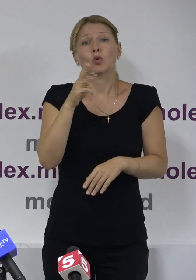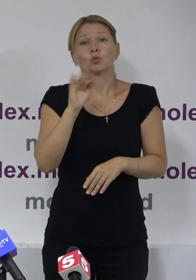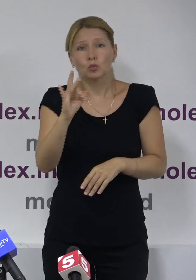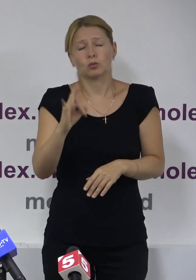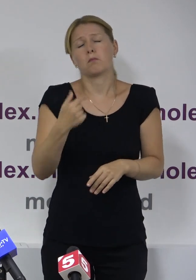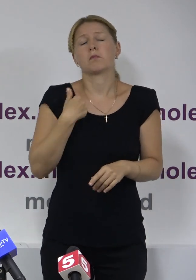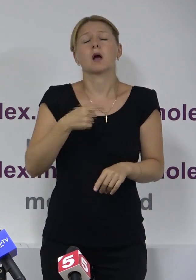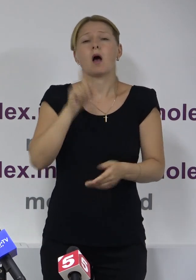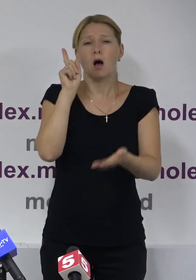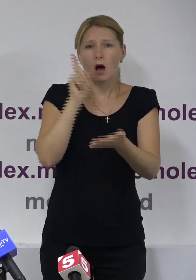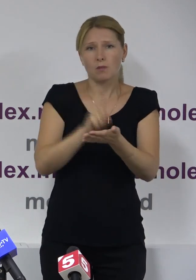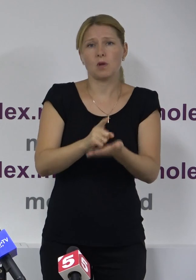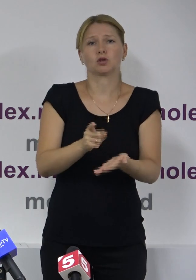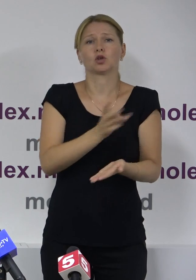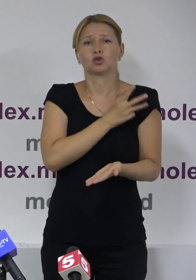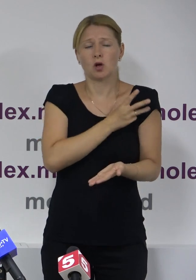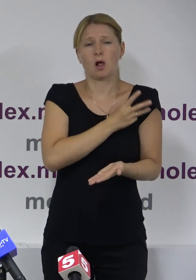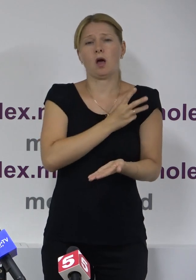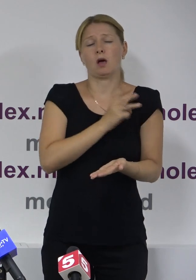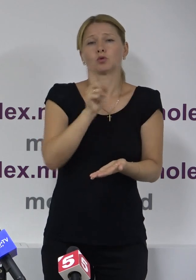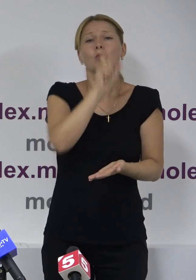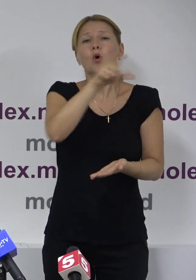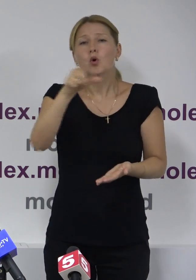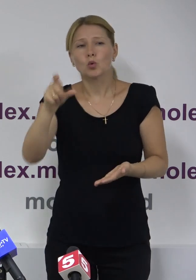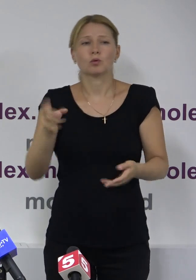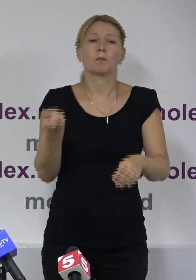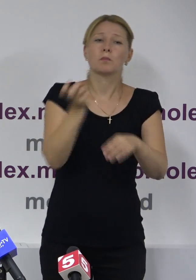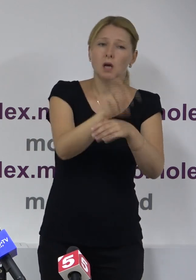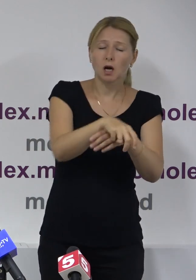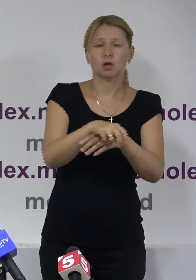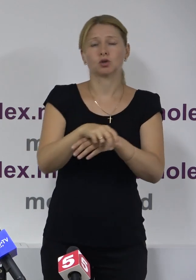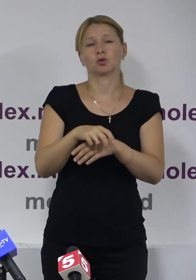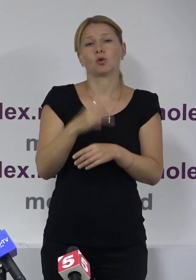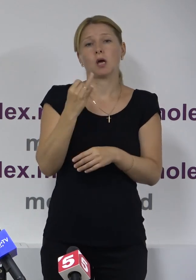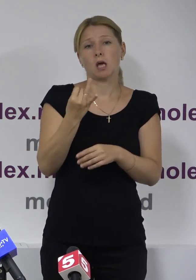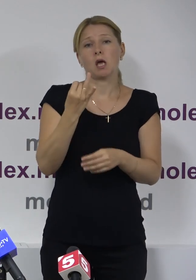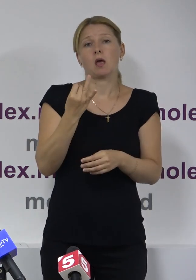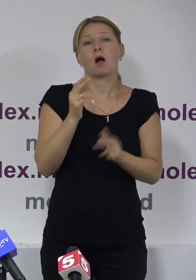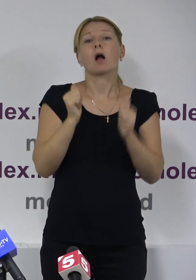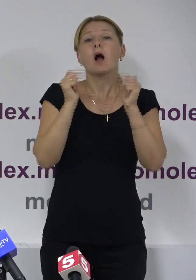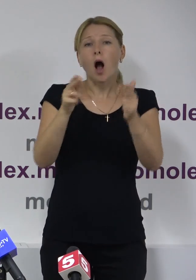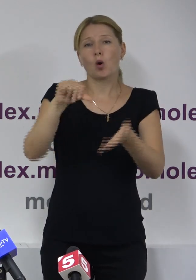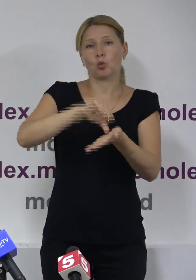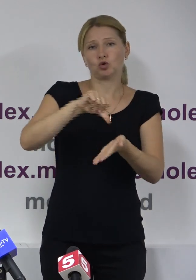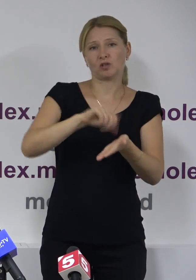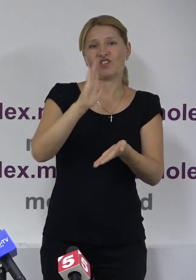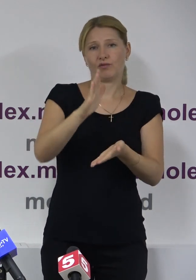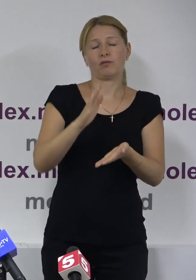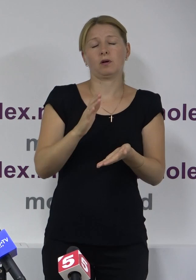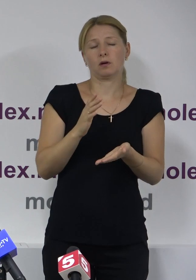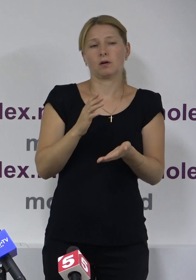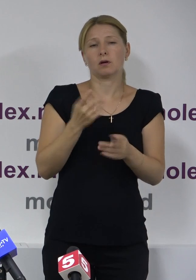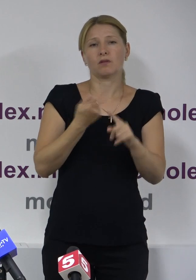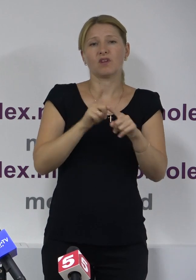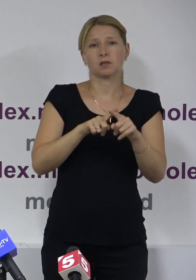lucru. Desigur că opțiunea cum să voteze sau dacă să voteze la ambele scrutine este una care le aparține